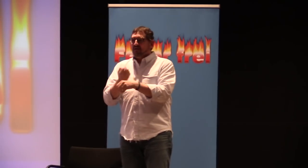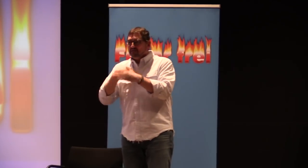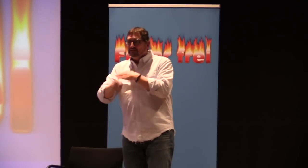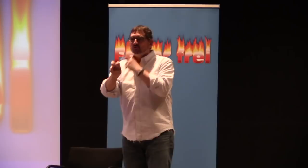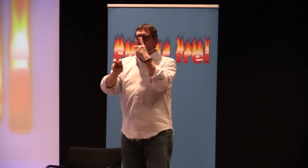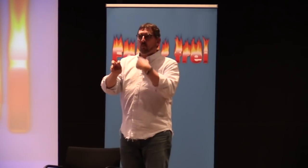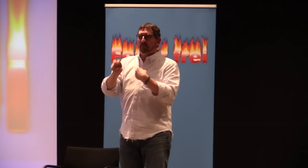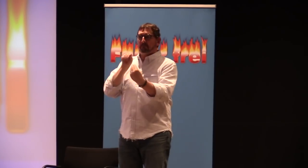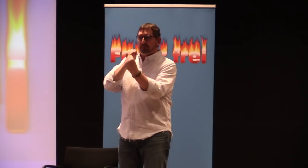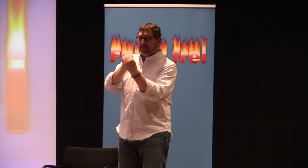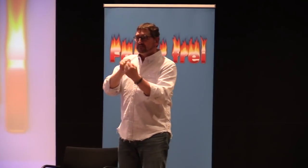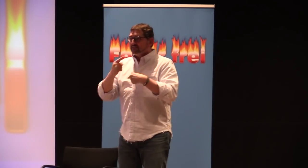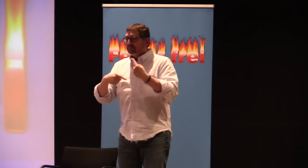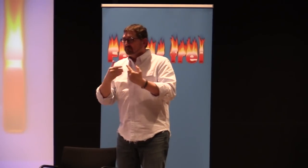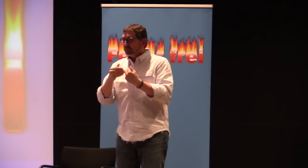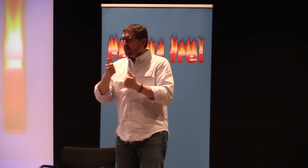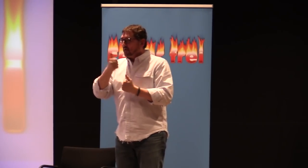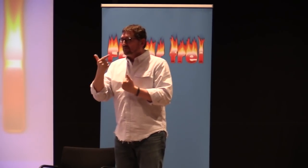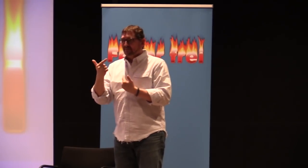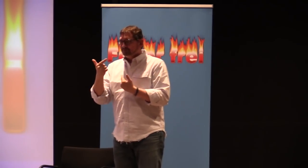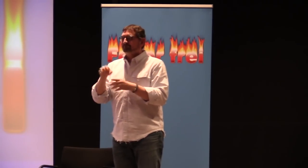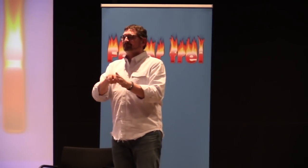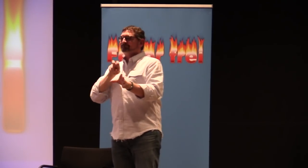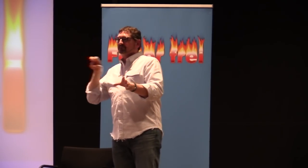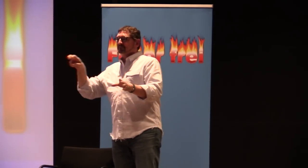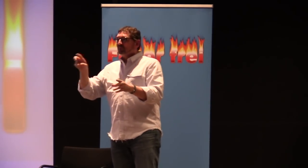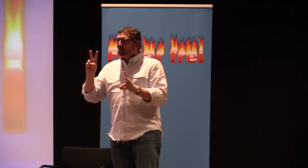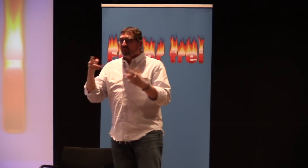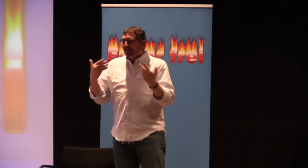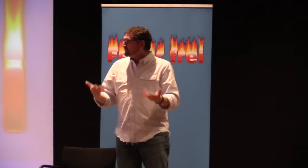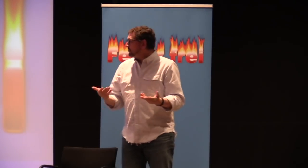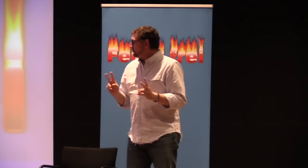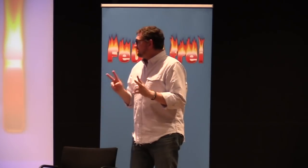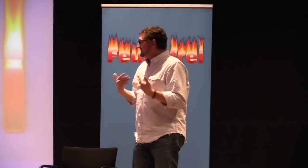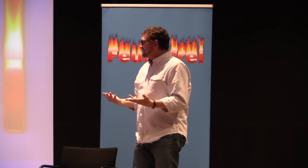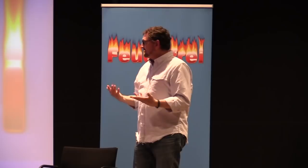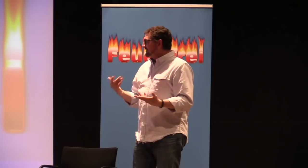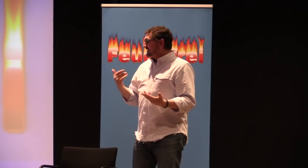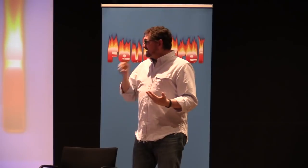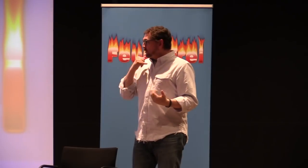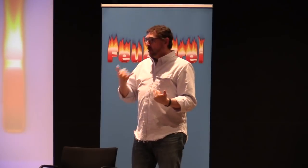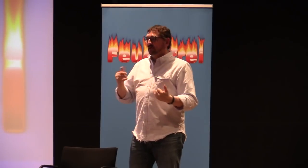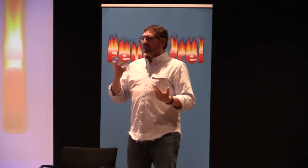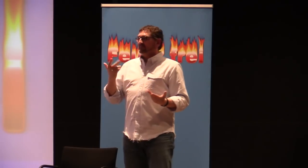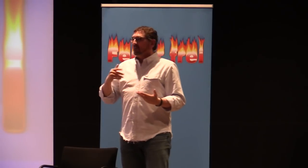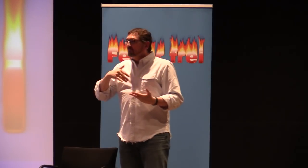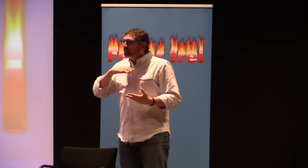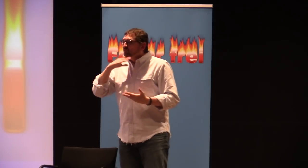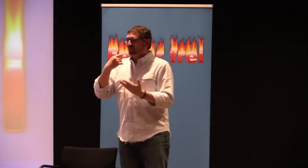denken, ja, Zähne zusammenbeißen, einfach mal ein Risiko eingehen und schauen, ob man nicht 1 oder 2 Jahre